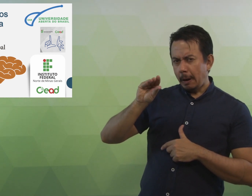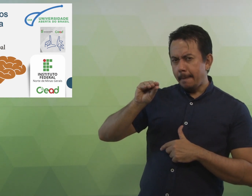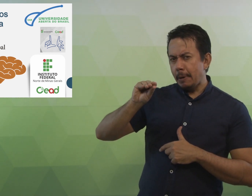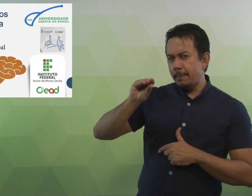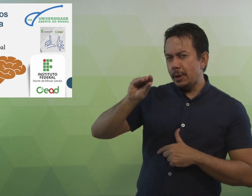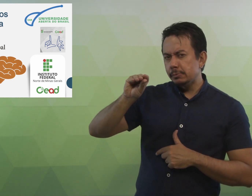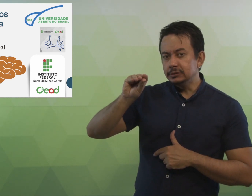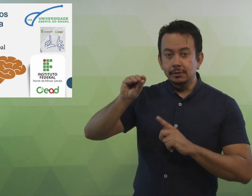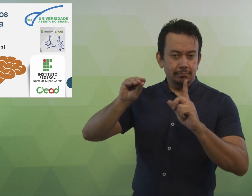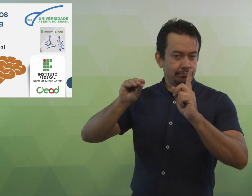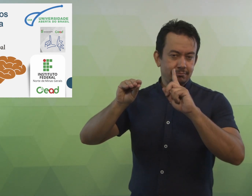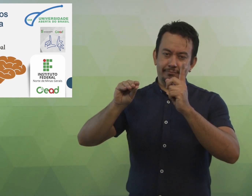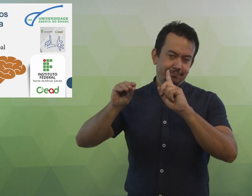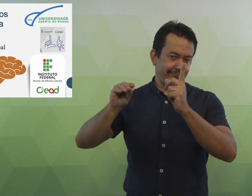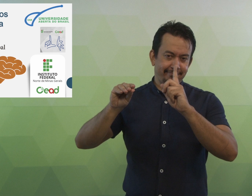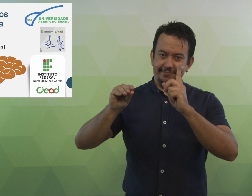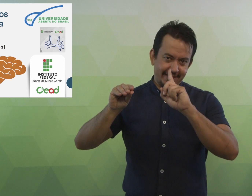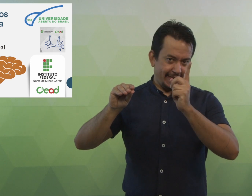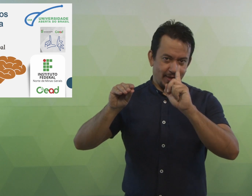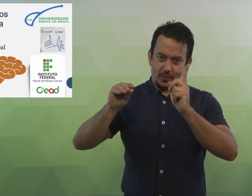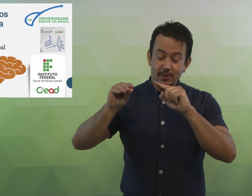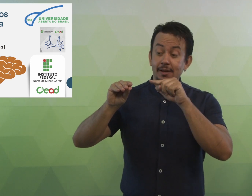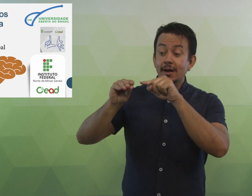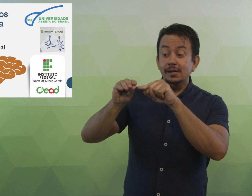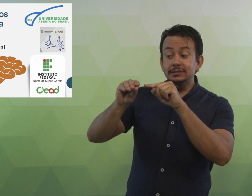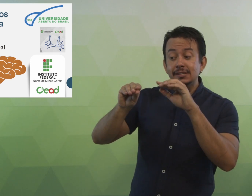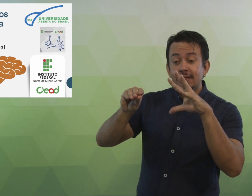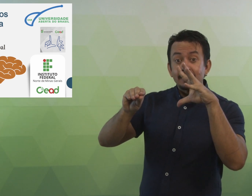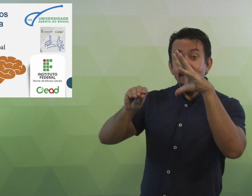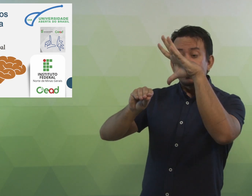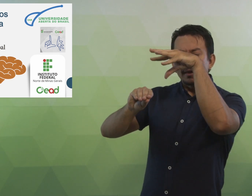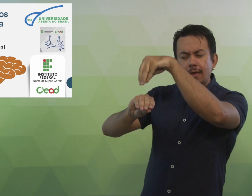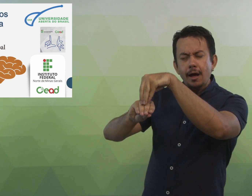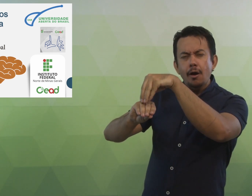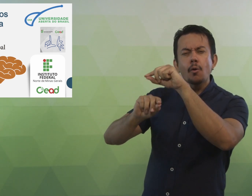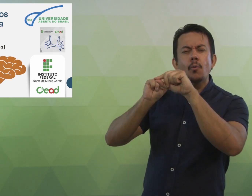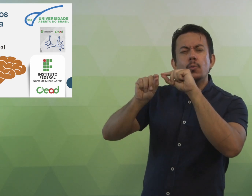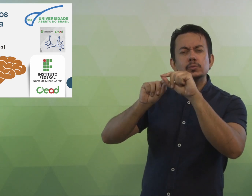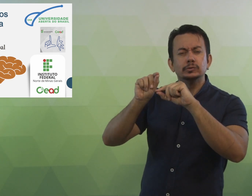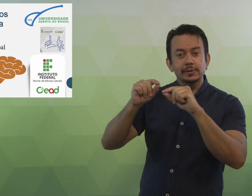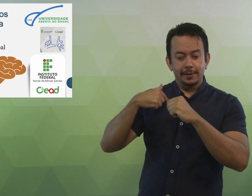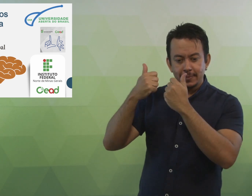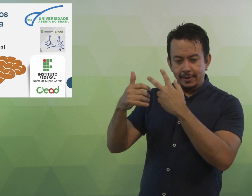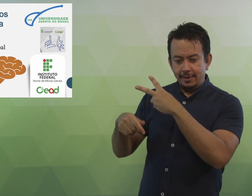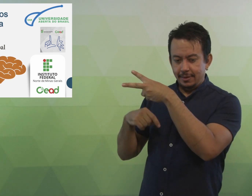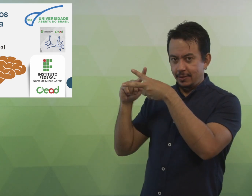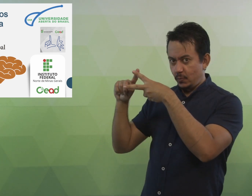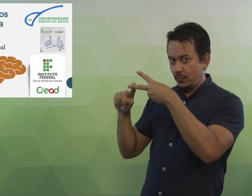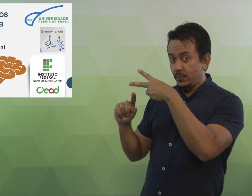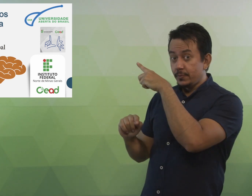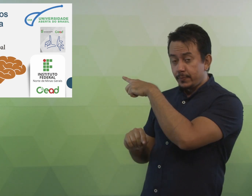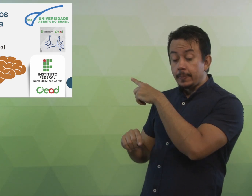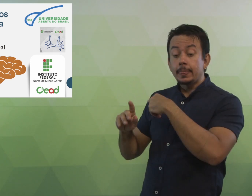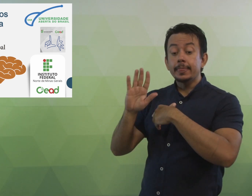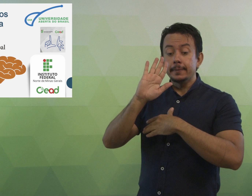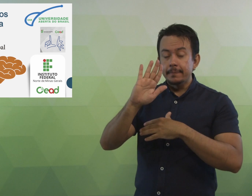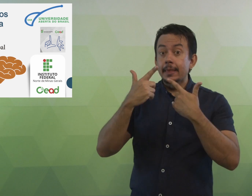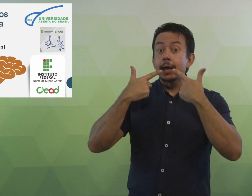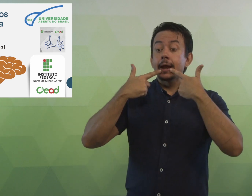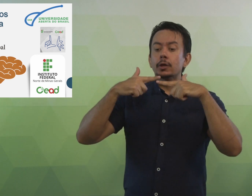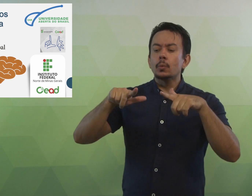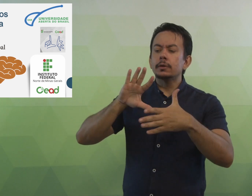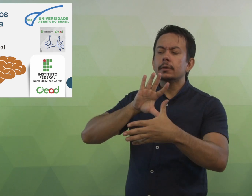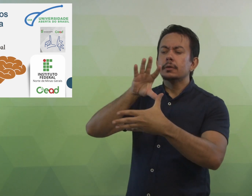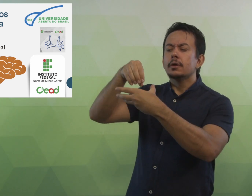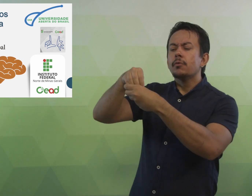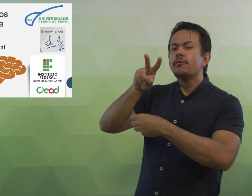Quando pensamos em verbal, talvez venha à mente de vocês apenas a fala, apenas a expressão